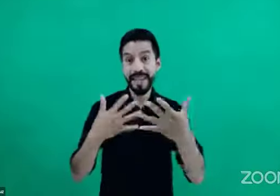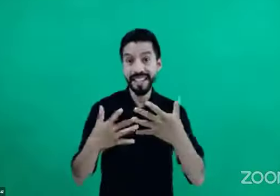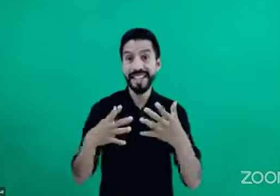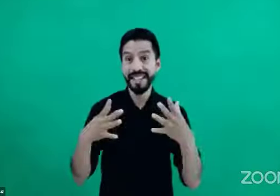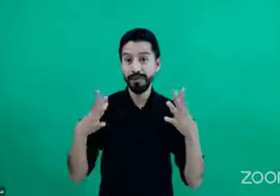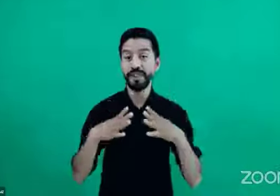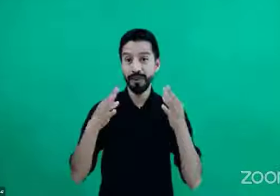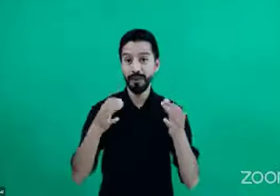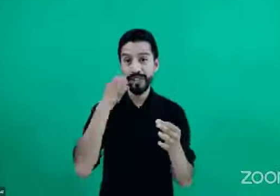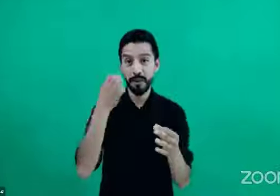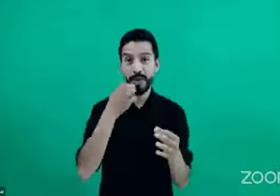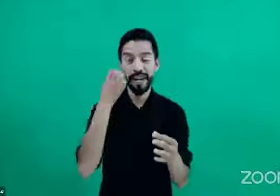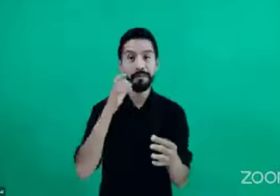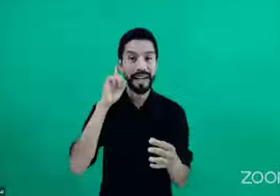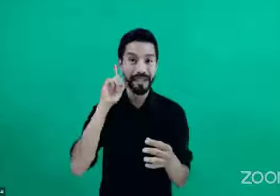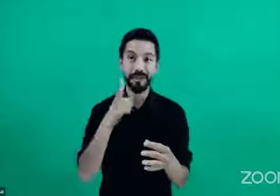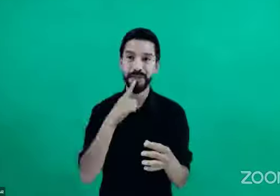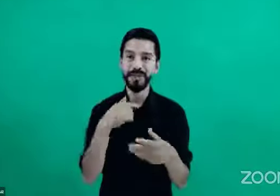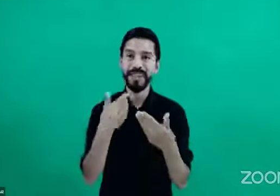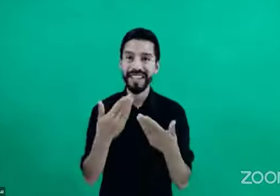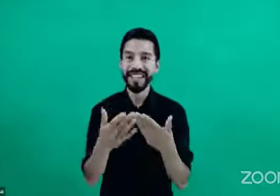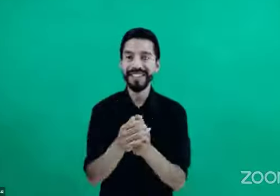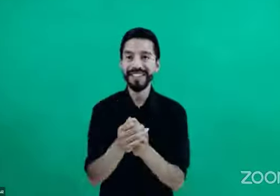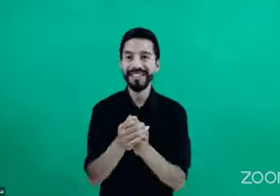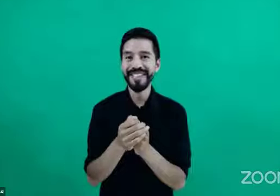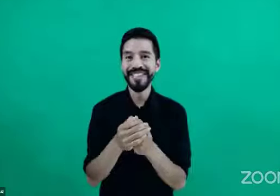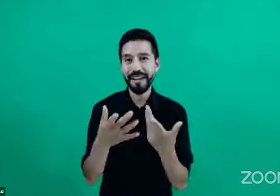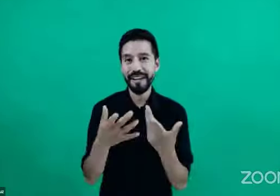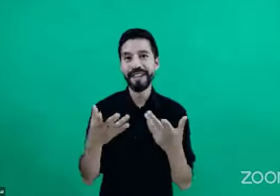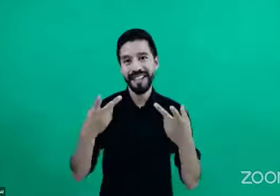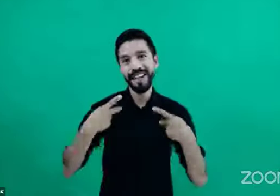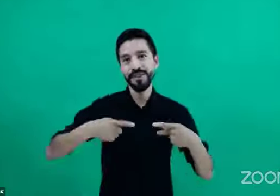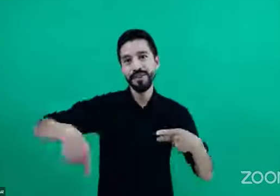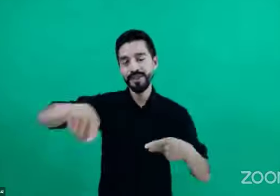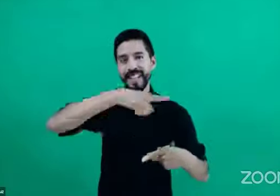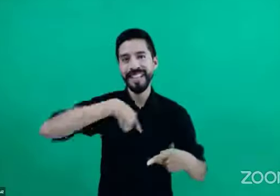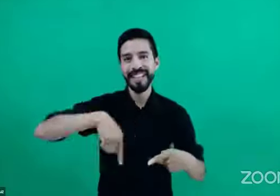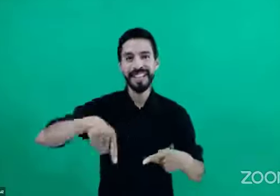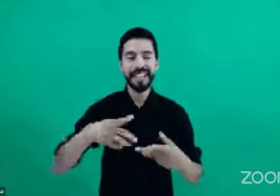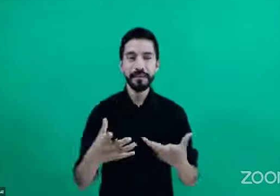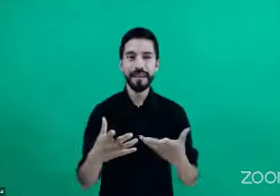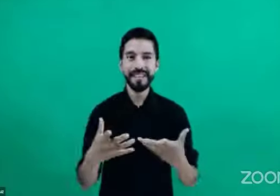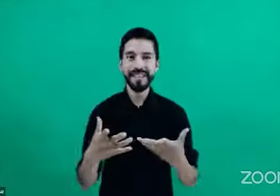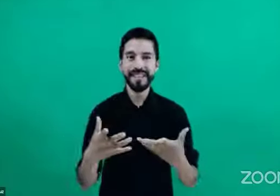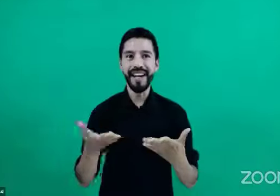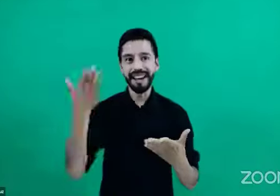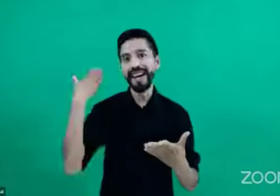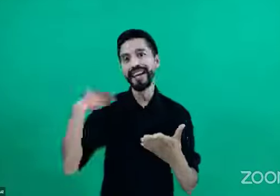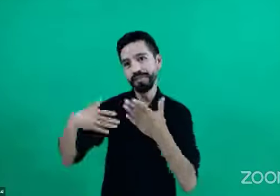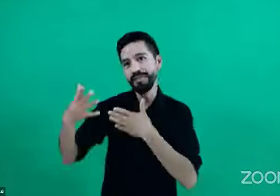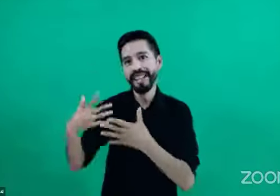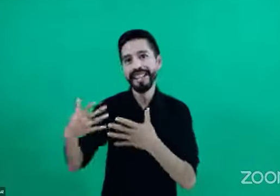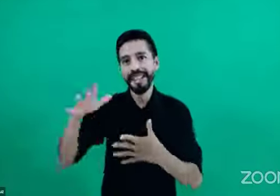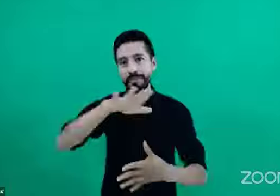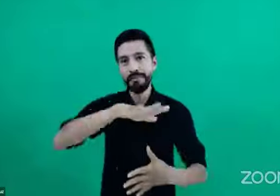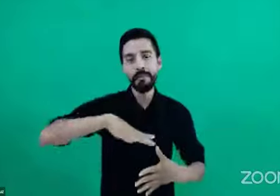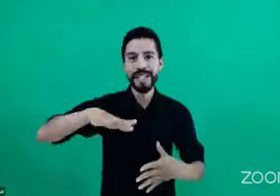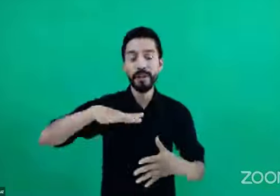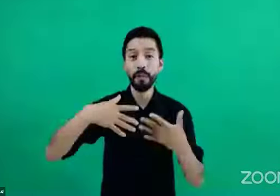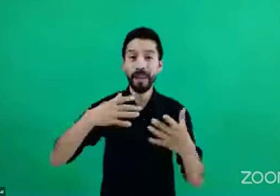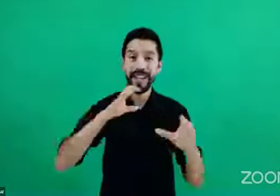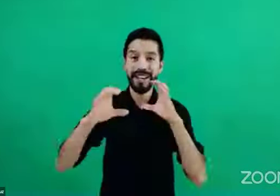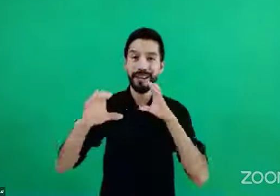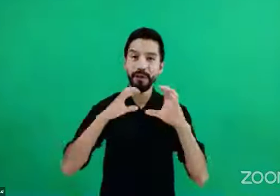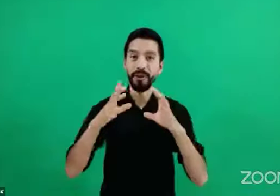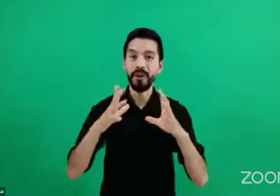lengua de señas fundando una escuela para sordos. Entonces de esa manera los sordos de aquí, pues en ese tiempo pues